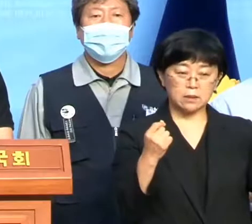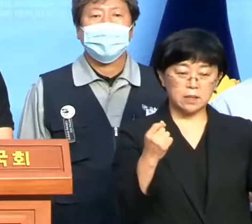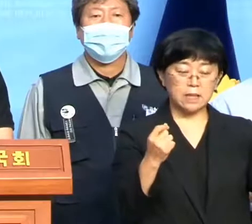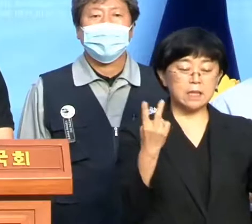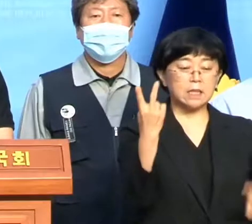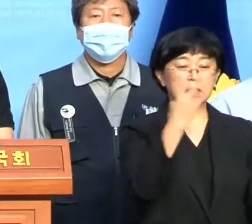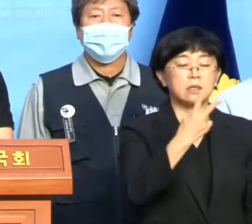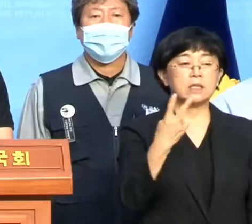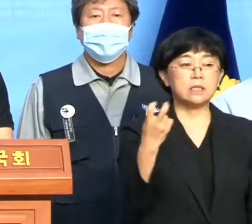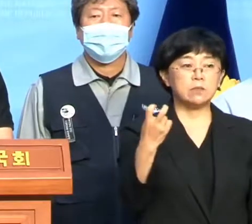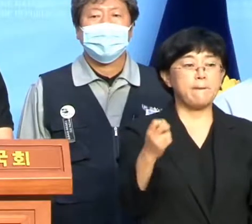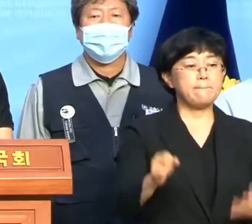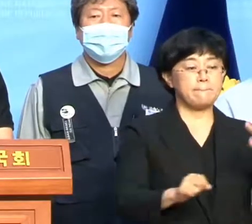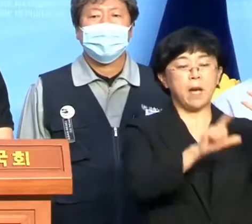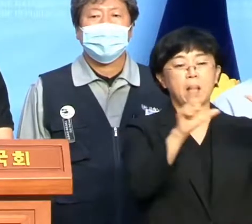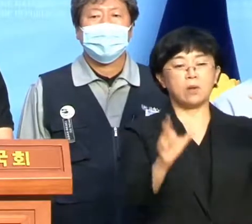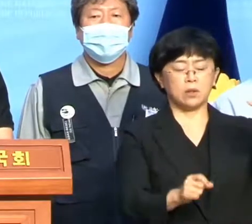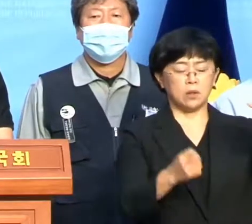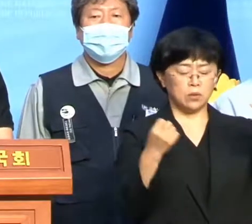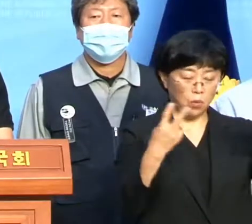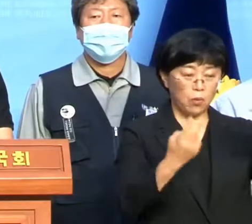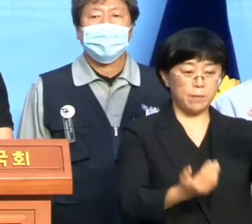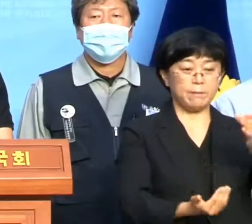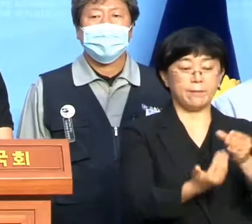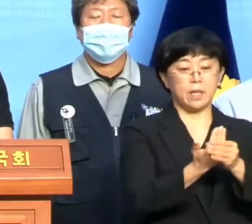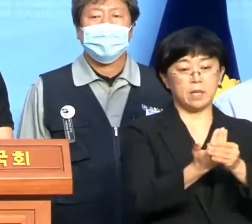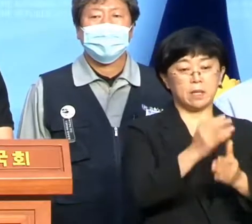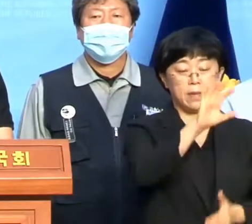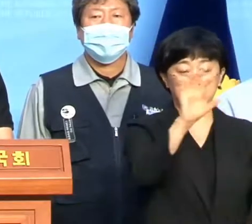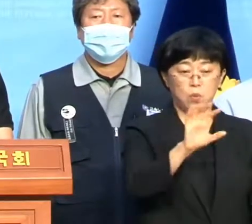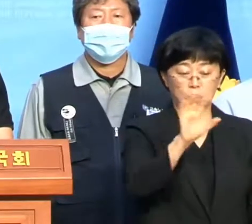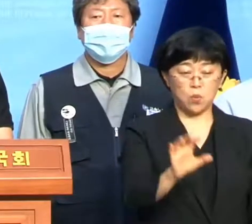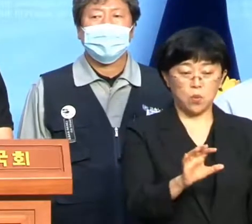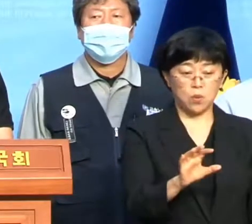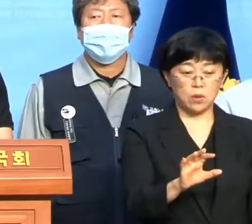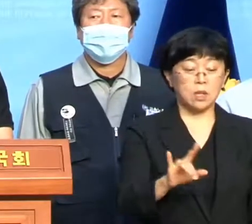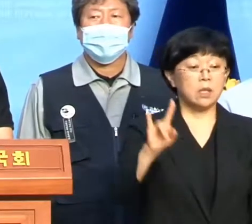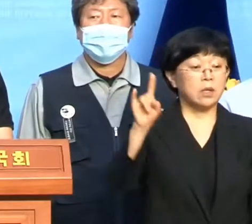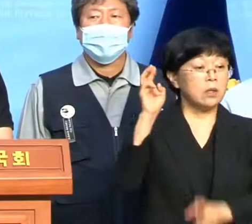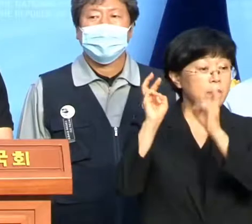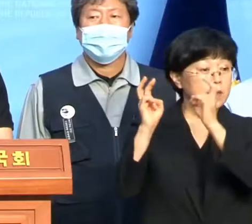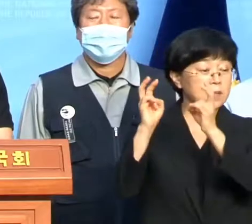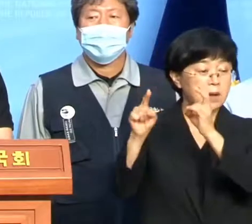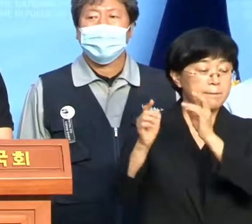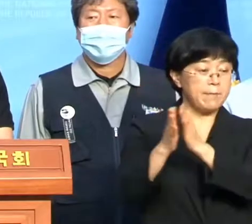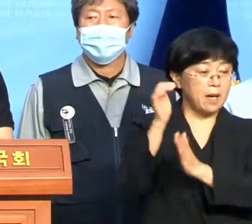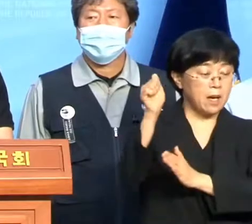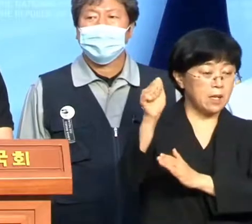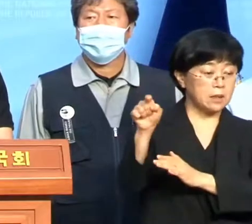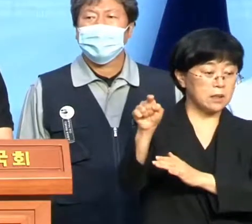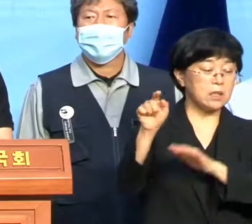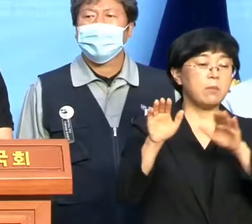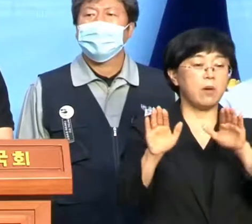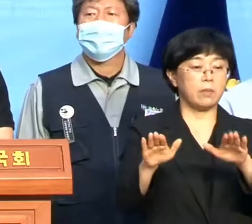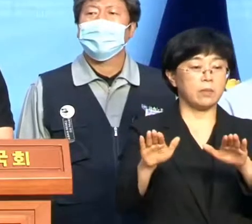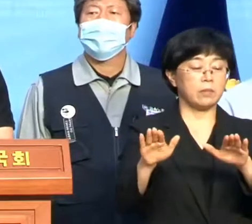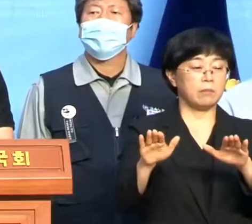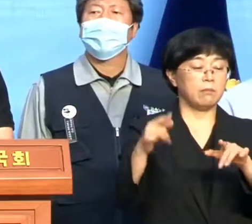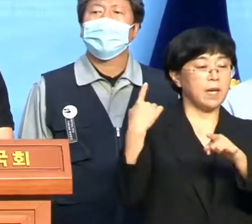2020년 8월에도 반복되었다 현대중공업 원청이 이번에도